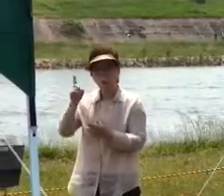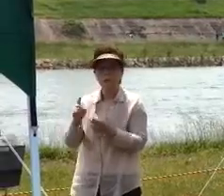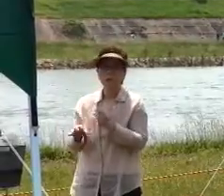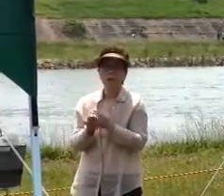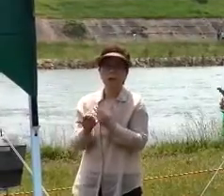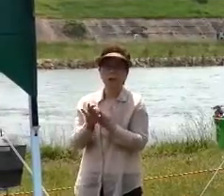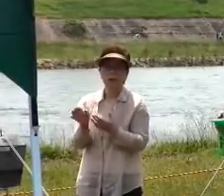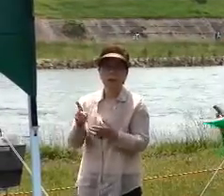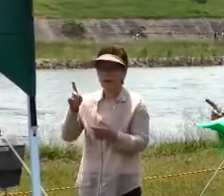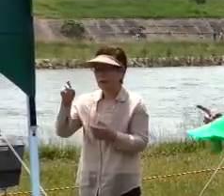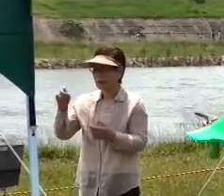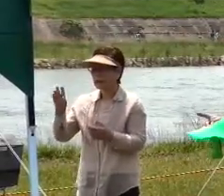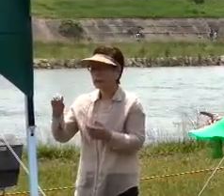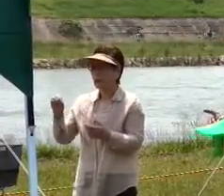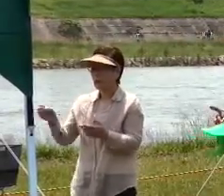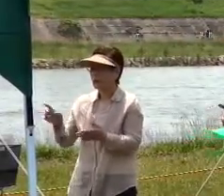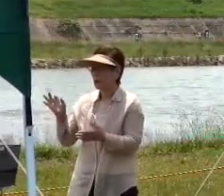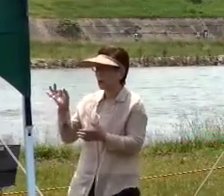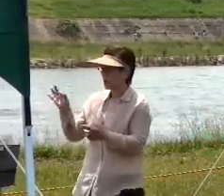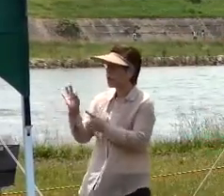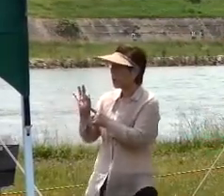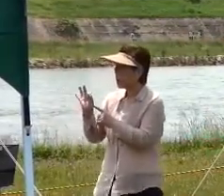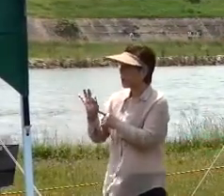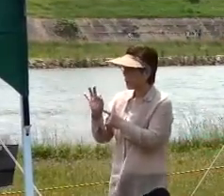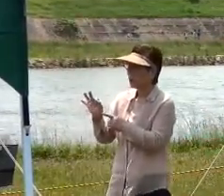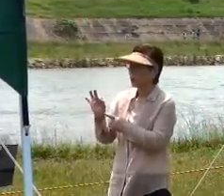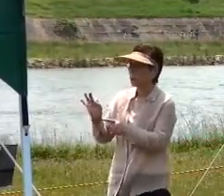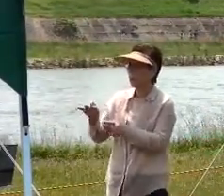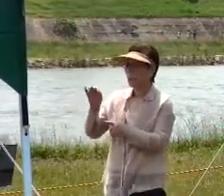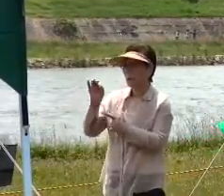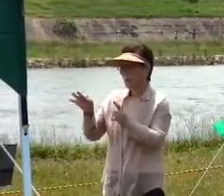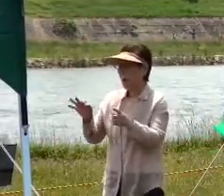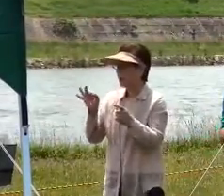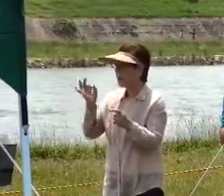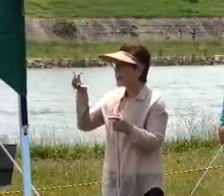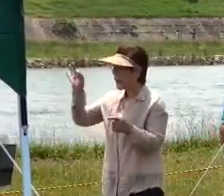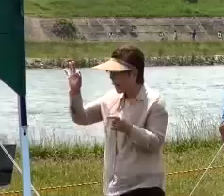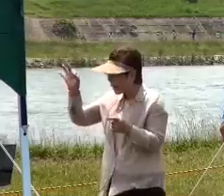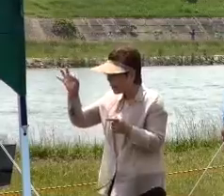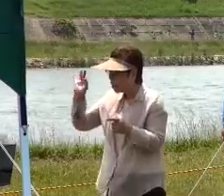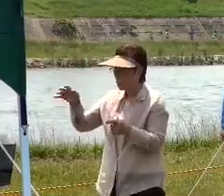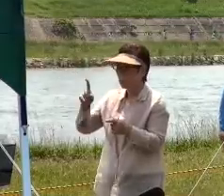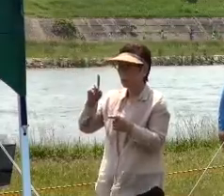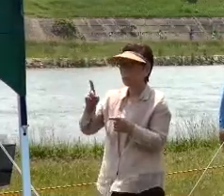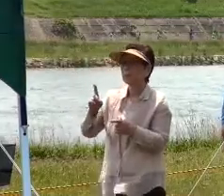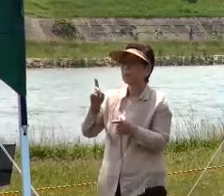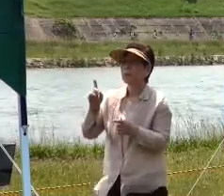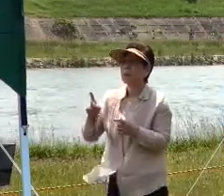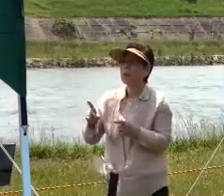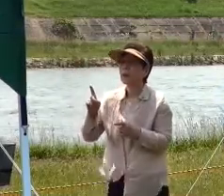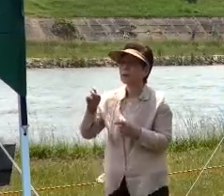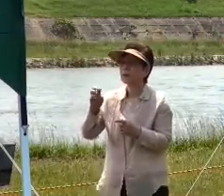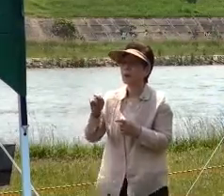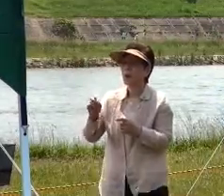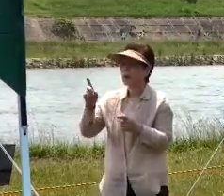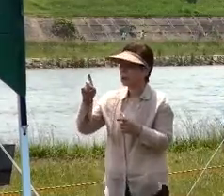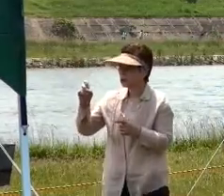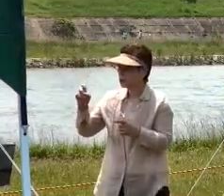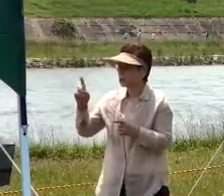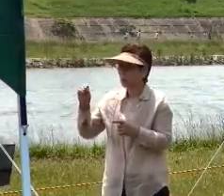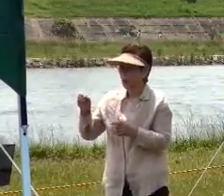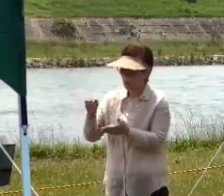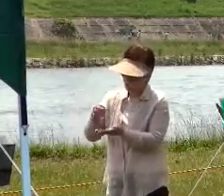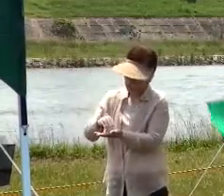10枚のドラクメ銀貨、まあ1枚1万円ぐらいです。10枚の銀貨を持っていた女性が10枚持っていたと